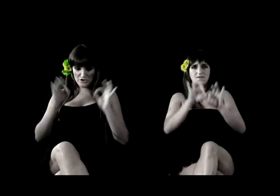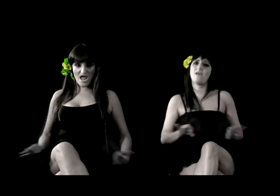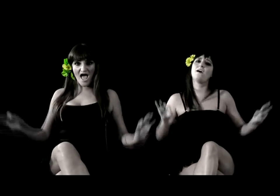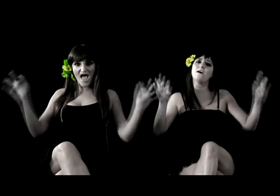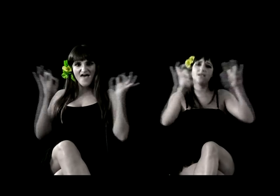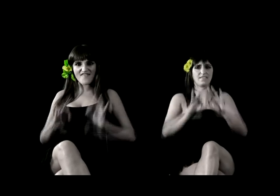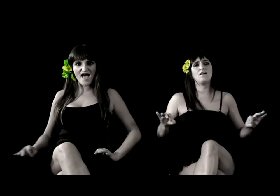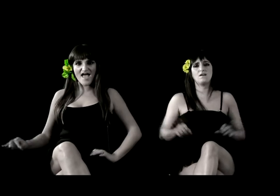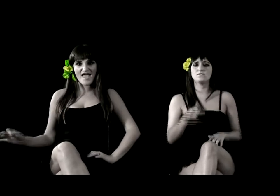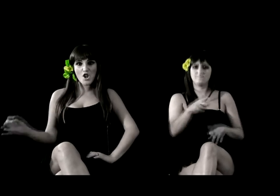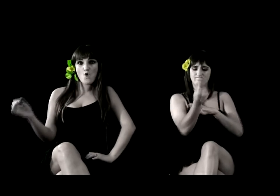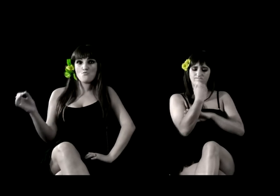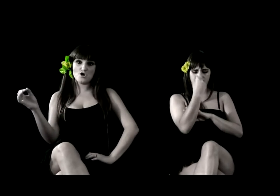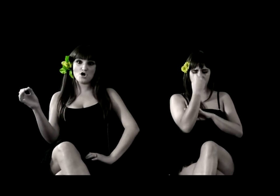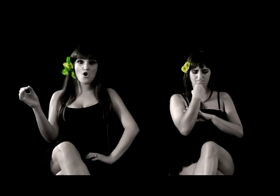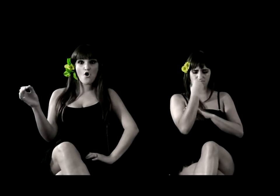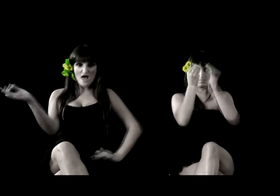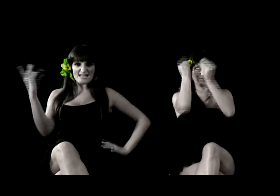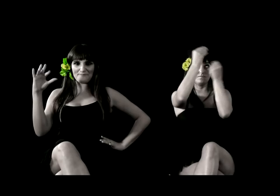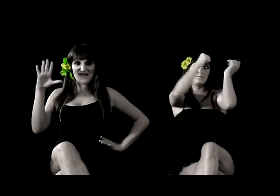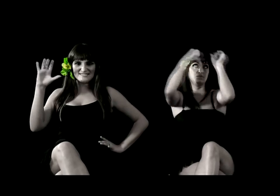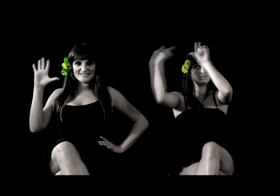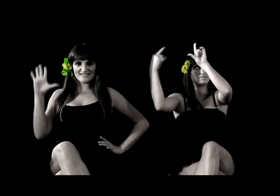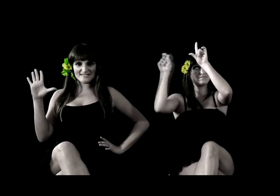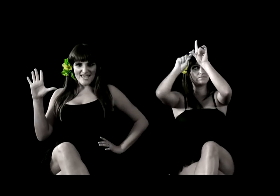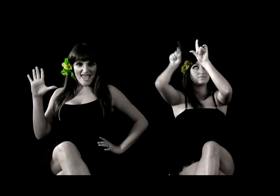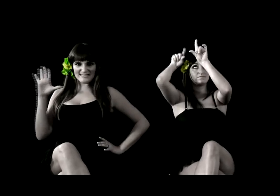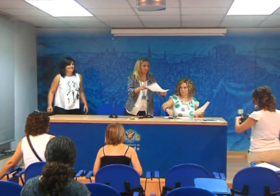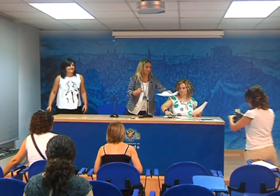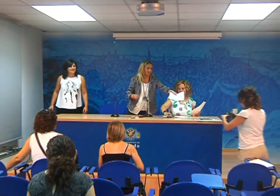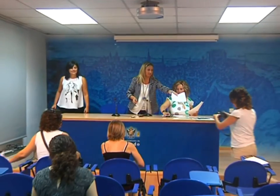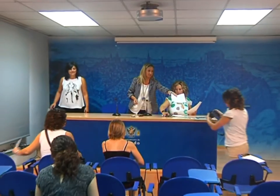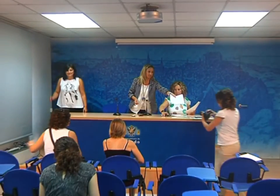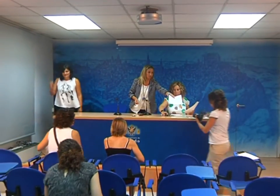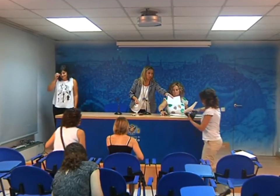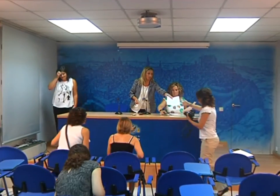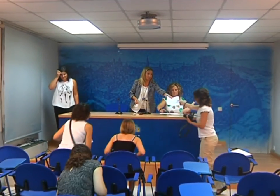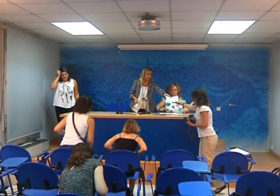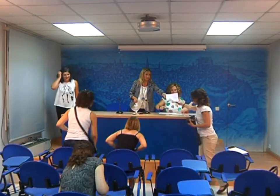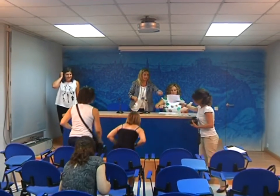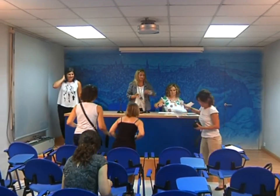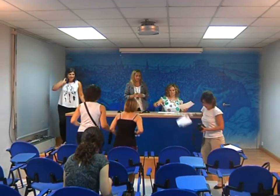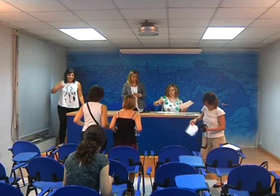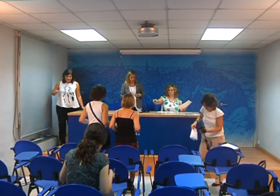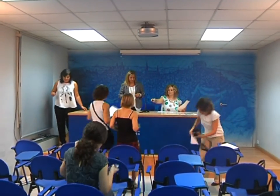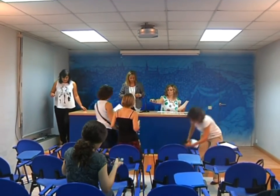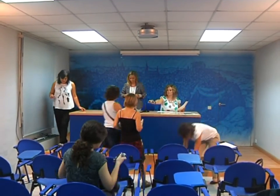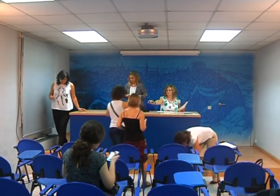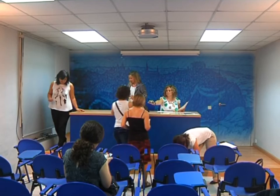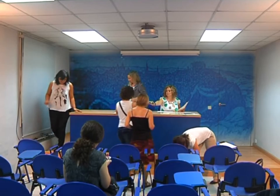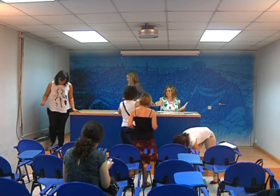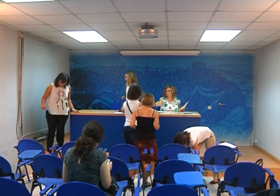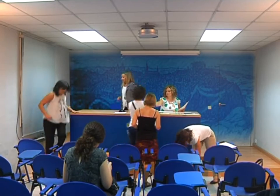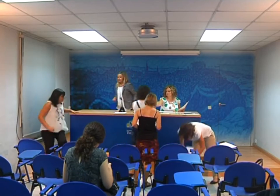Arte, para que sus canciones lleguen incluso a aquellos que no pueden oírlas. Esto será posible gracias al acuerdo de colaboración realizado